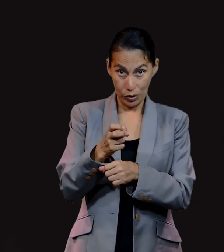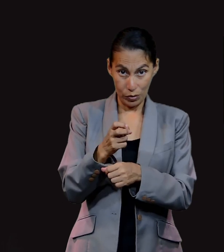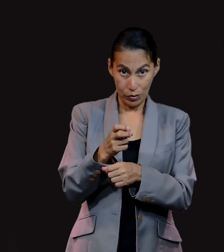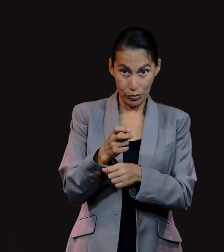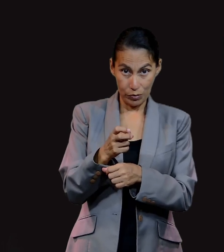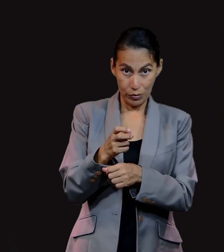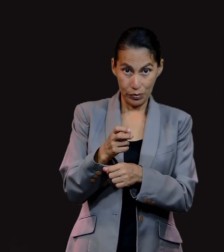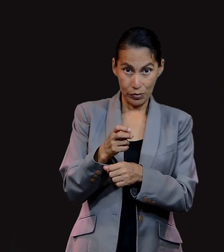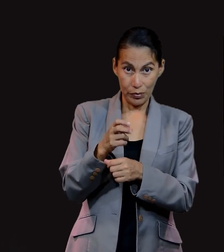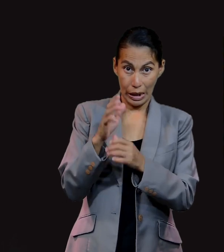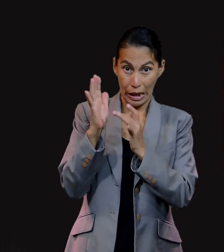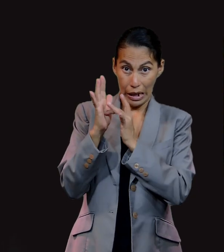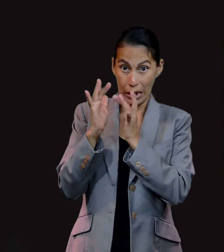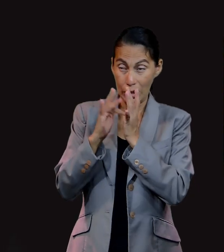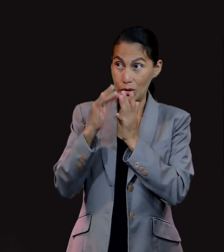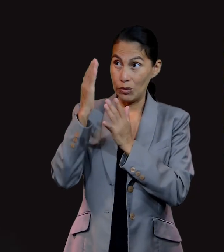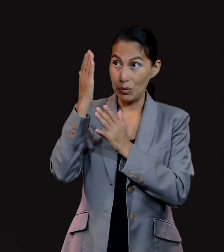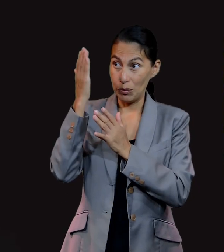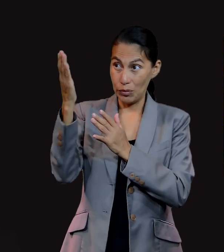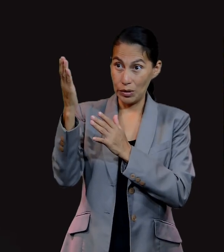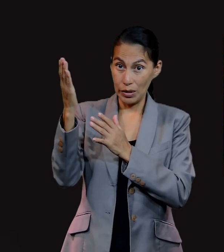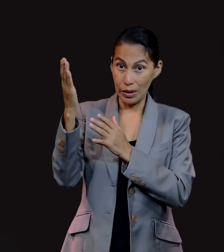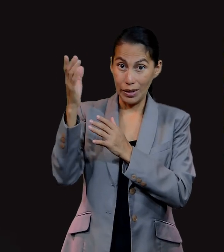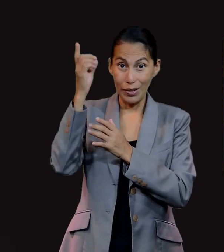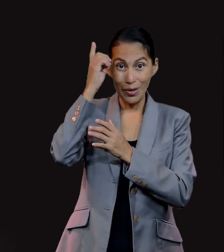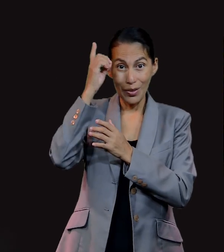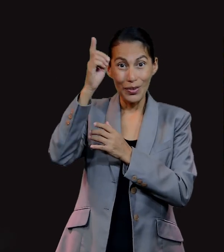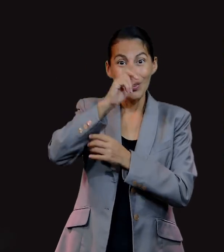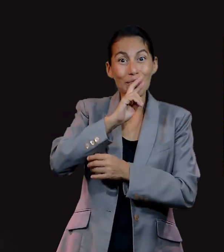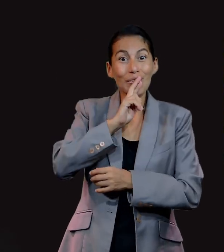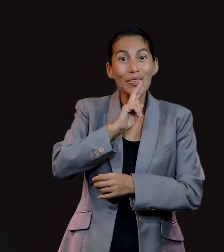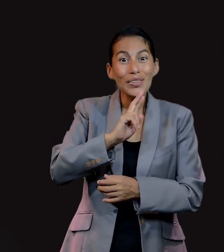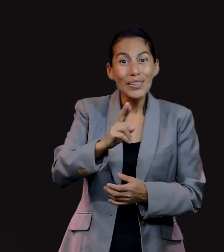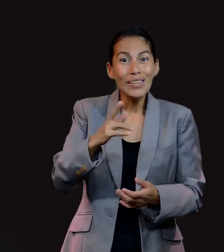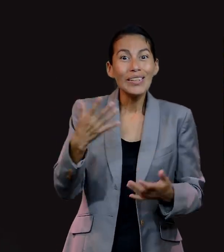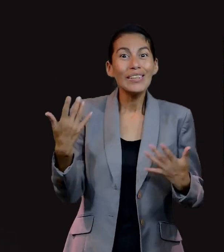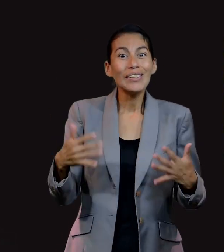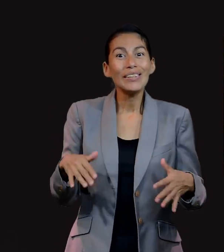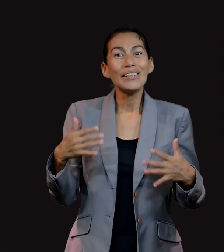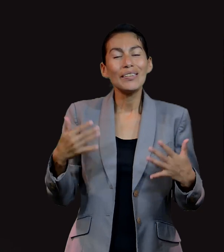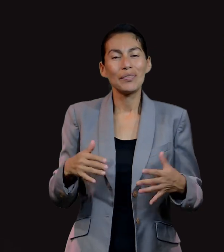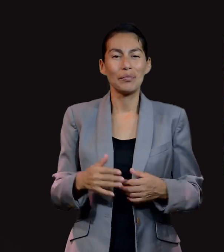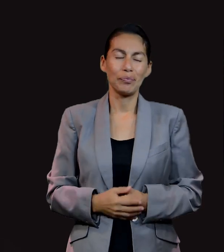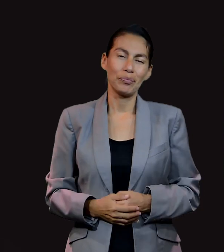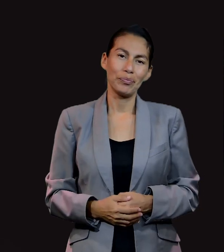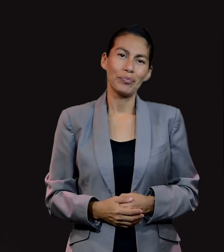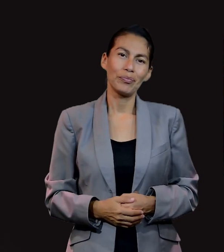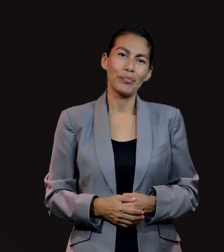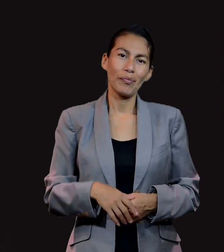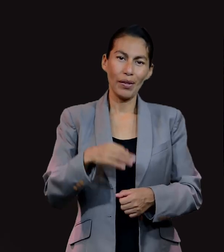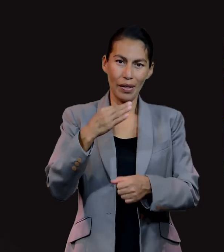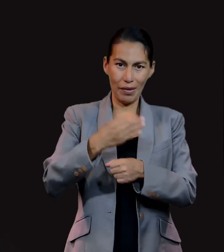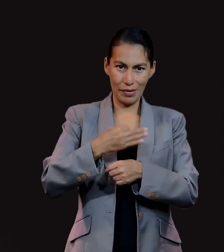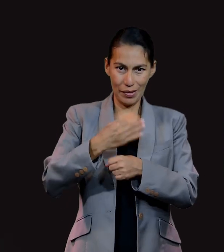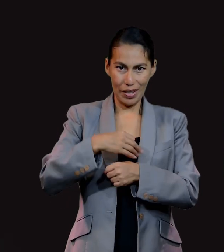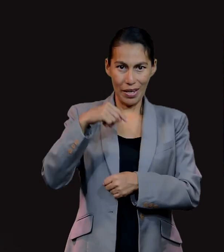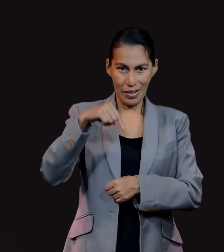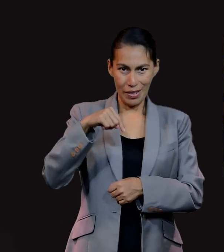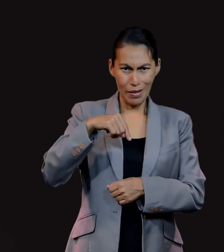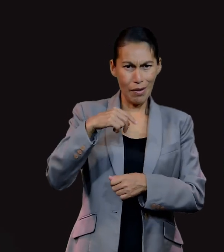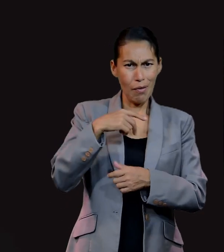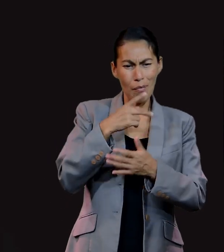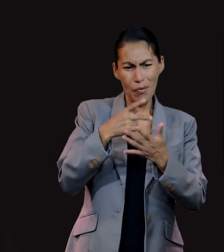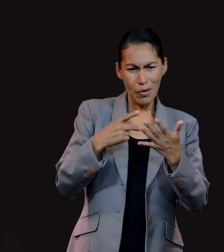dado de que la oración sería contestada queridos por eso nosotros en este